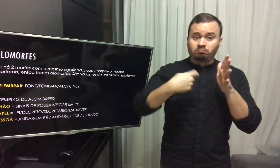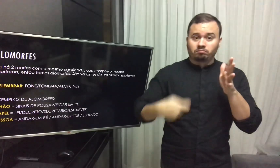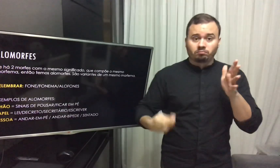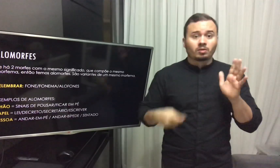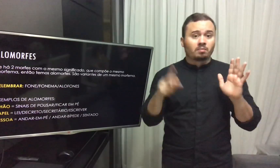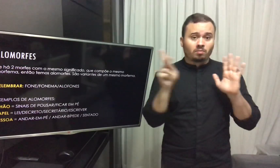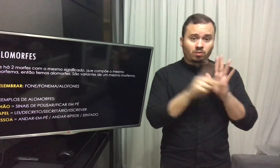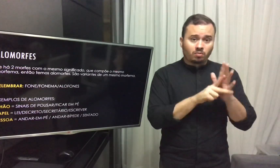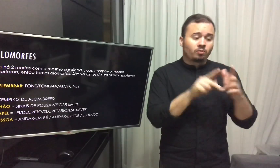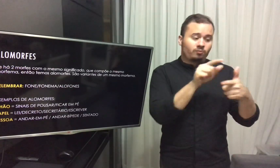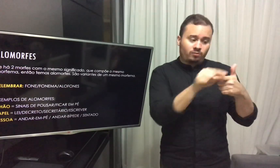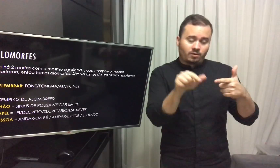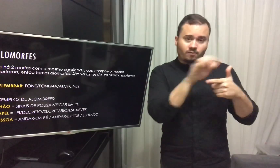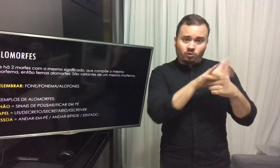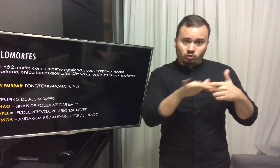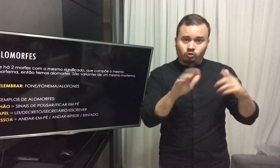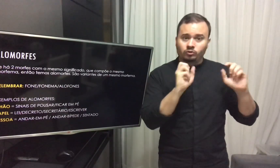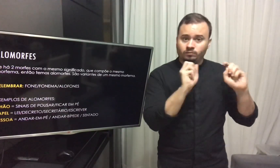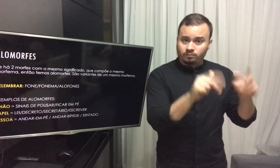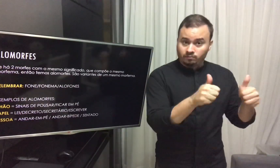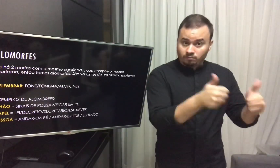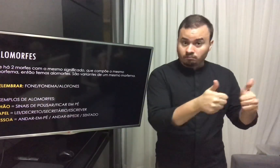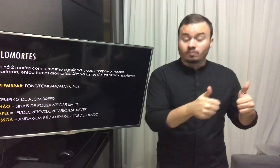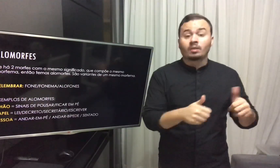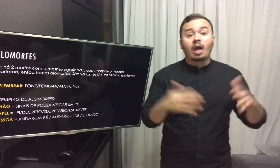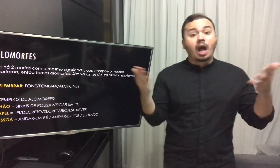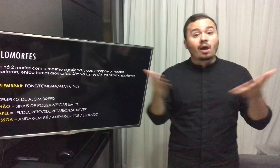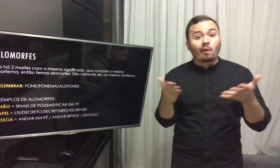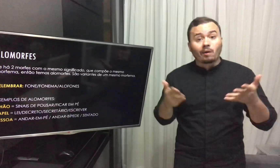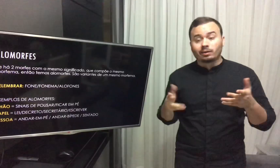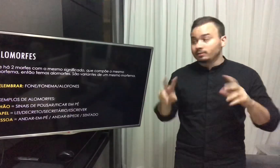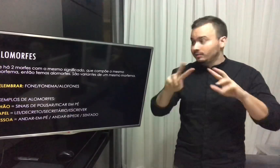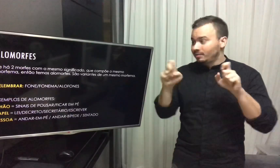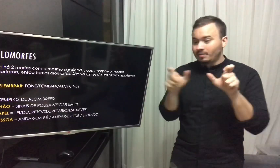algum. O fone vai ser compreendido da mesma forma.